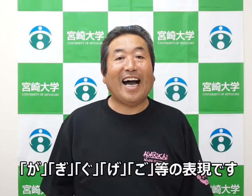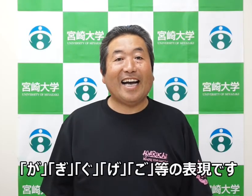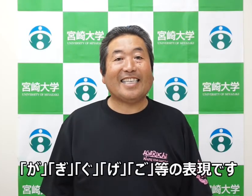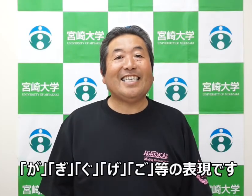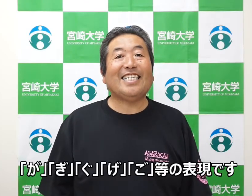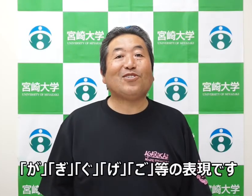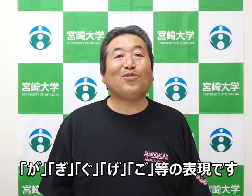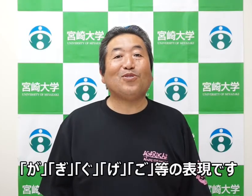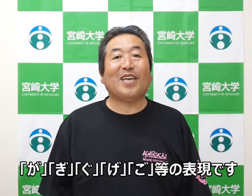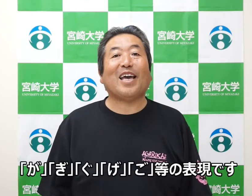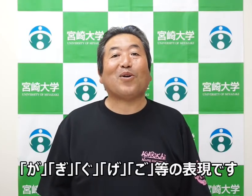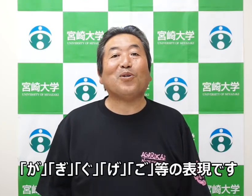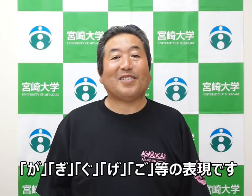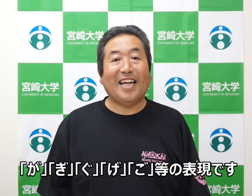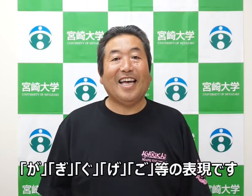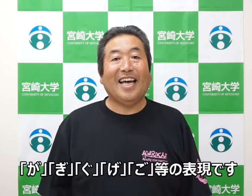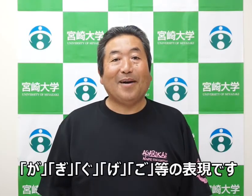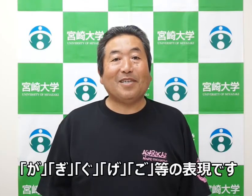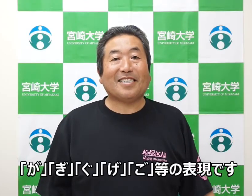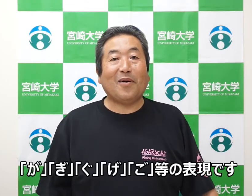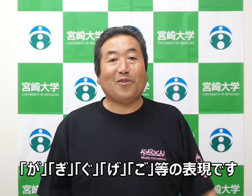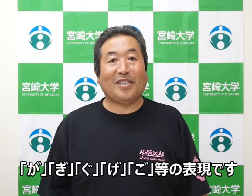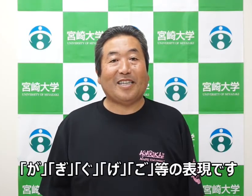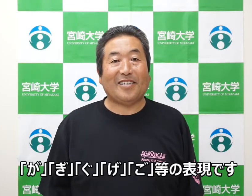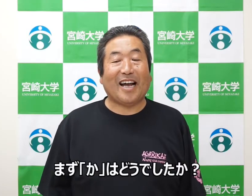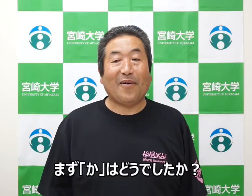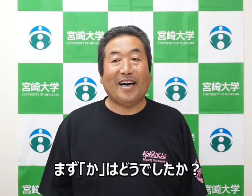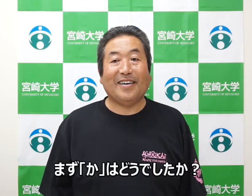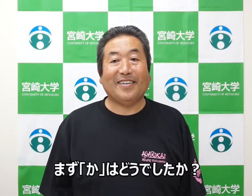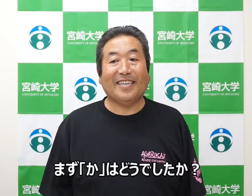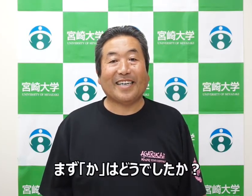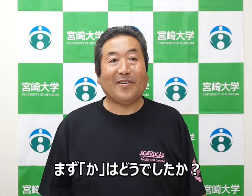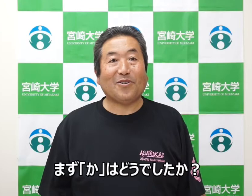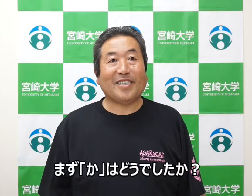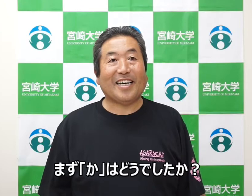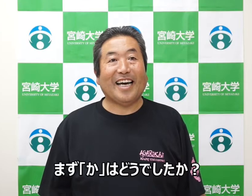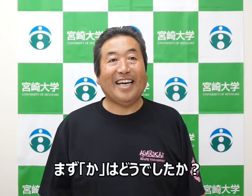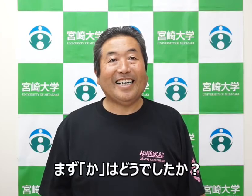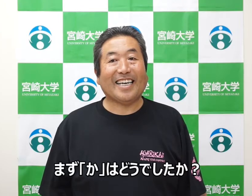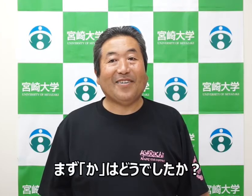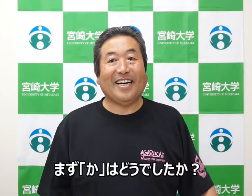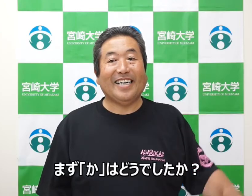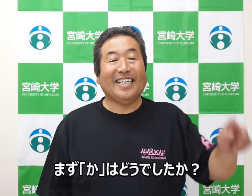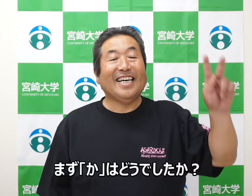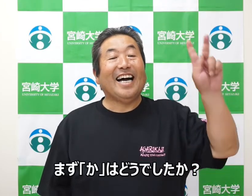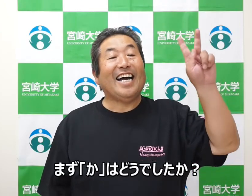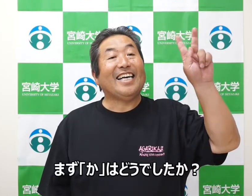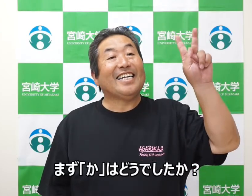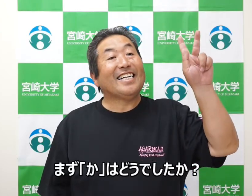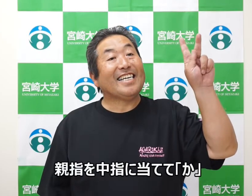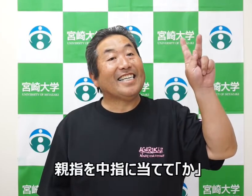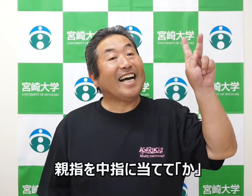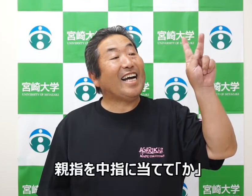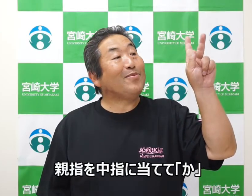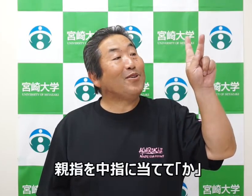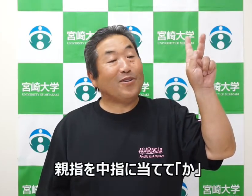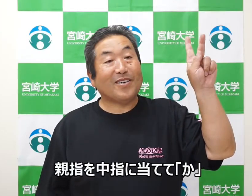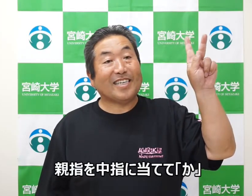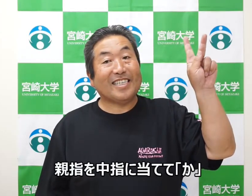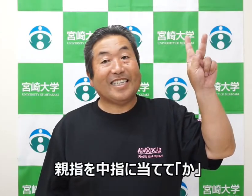ぎ、ぐ、げ、ごですね。まず、川どうやったんですか？川。川どうやったかな？川。はい。中指を、